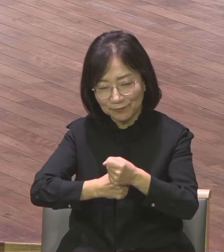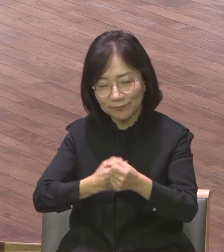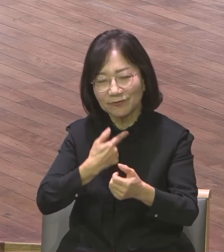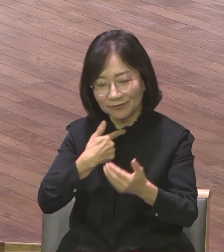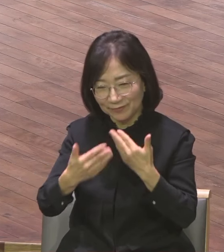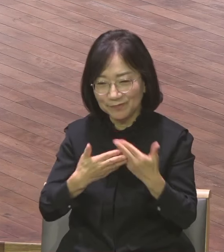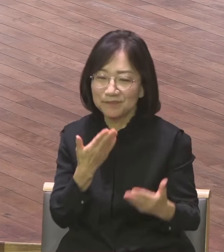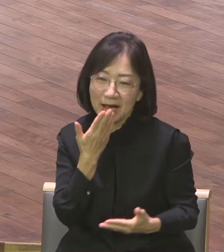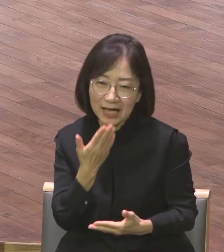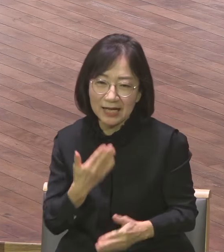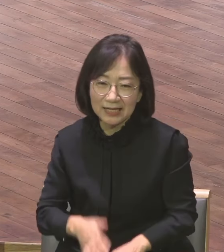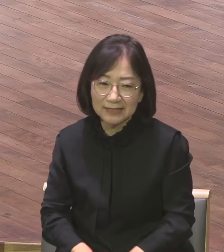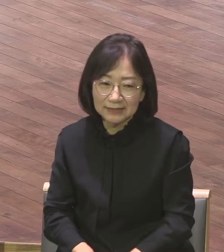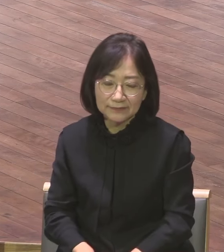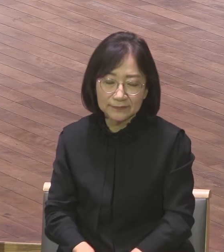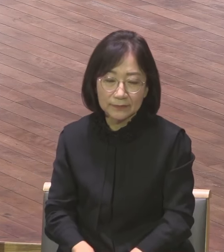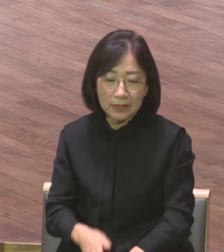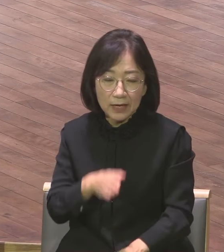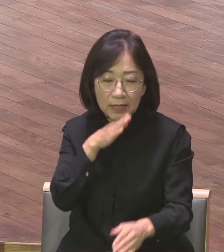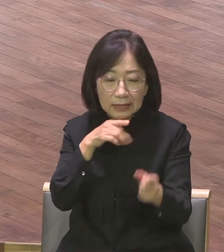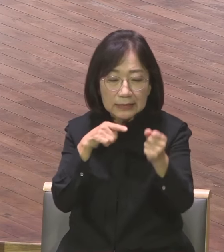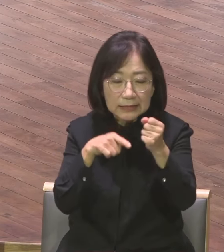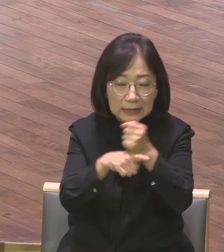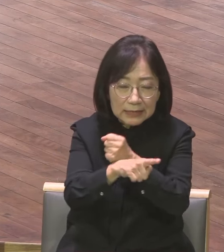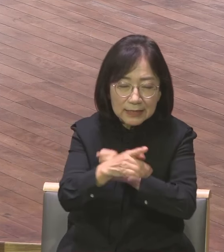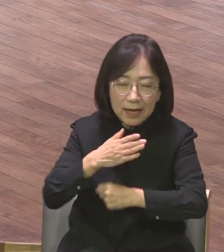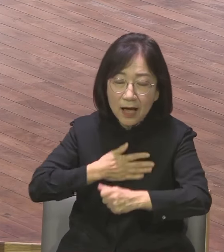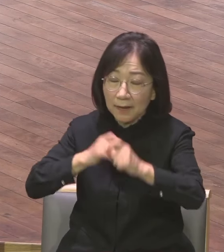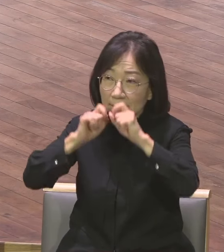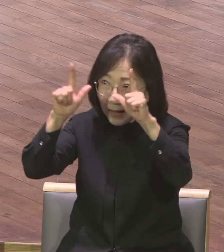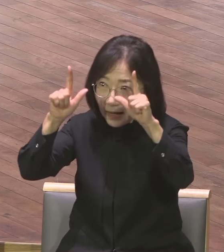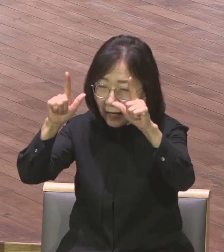된다. 진리를 알아야 자유하겠네.